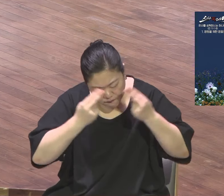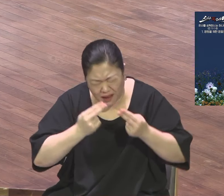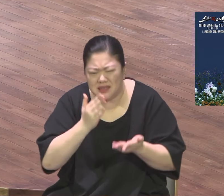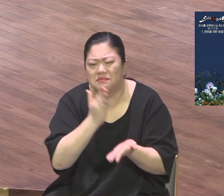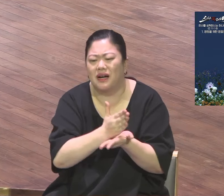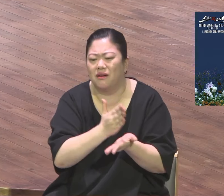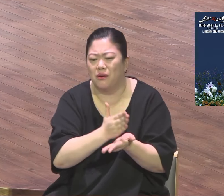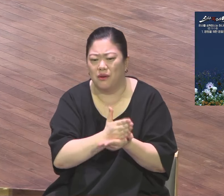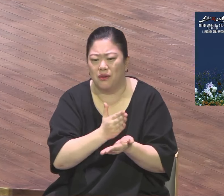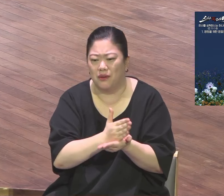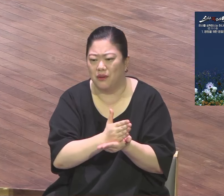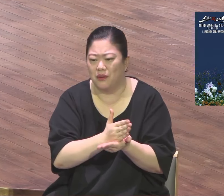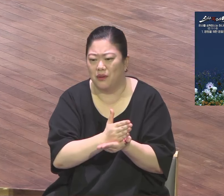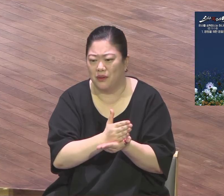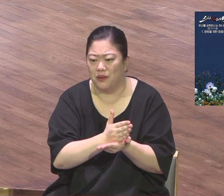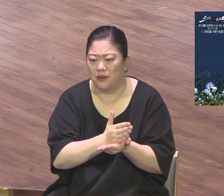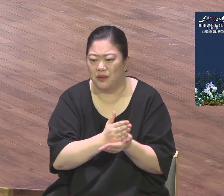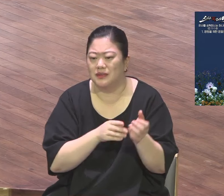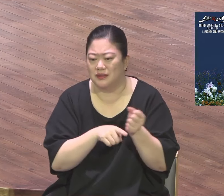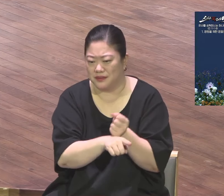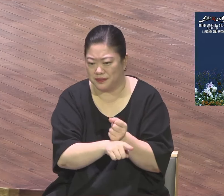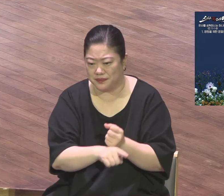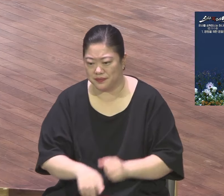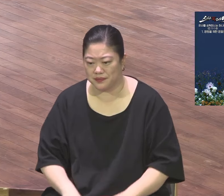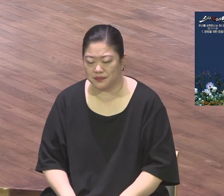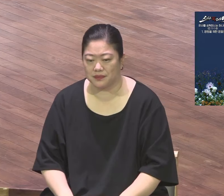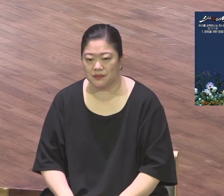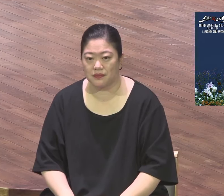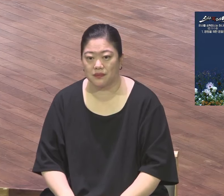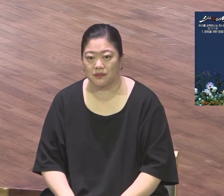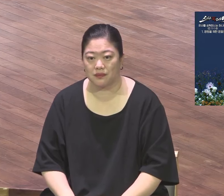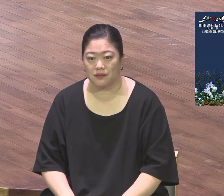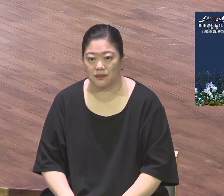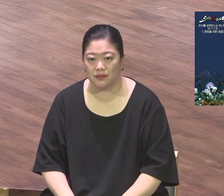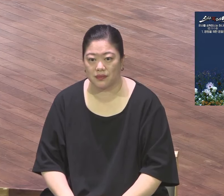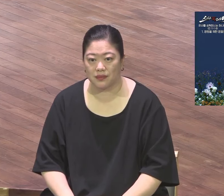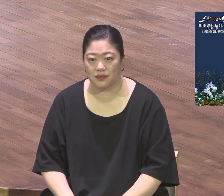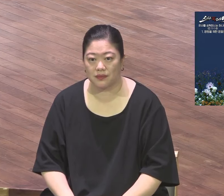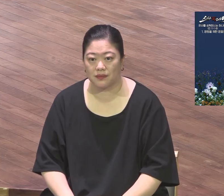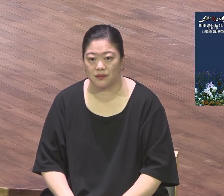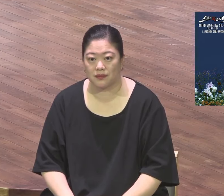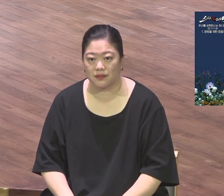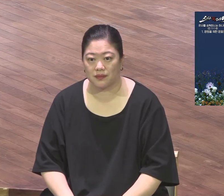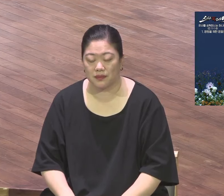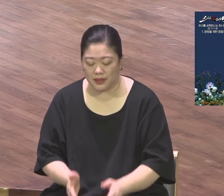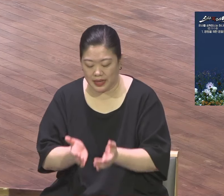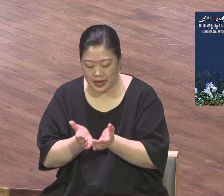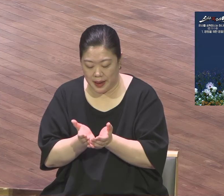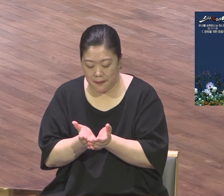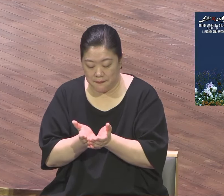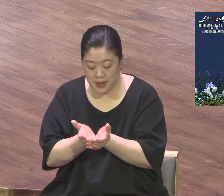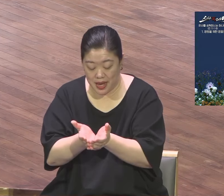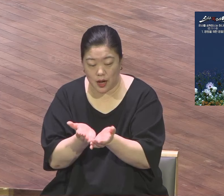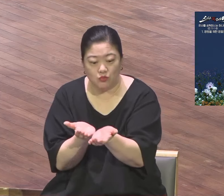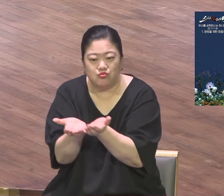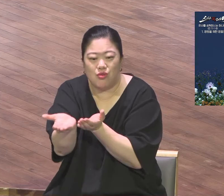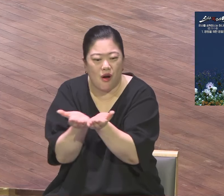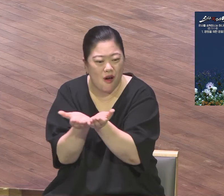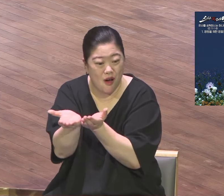그렇게 상업적 용어로 접근하는데 상업적 이윤을 남기기 위해서 출항하는 무역선